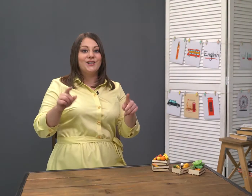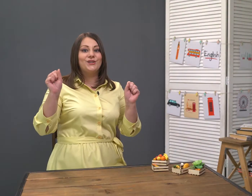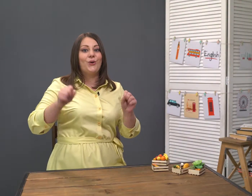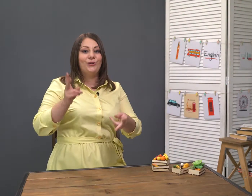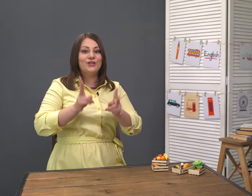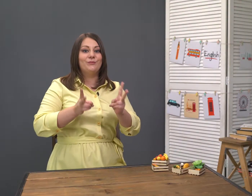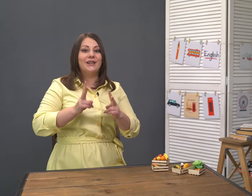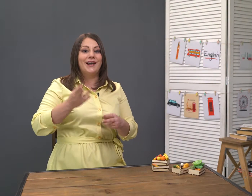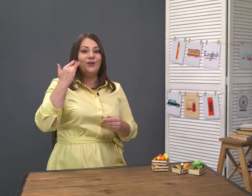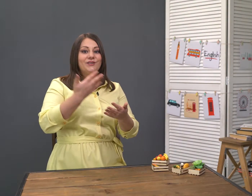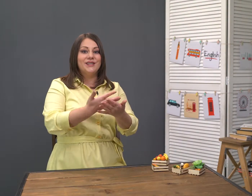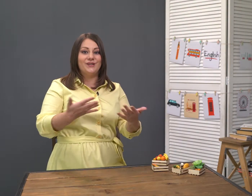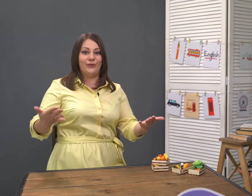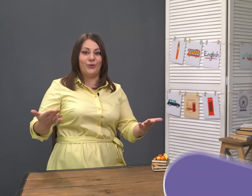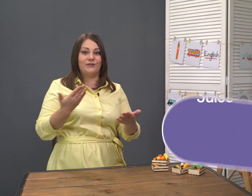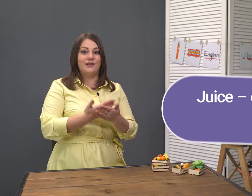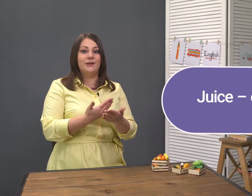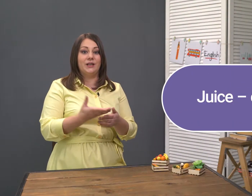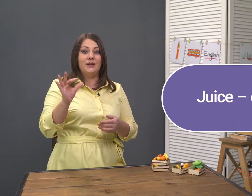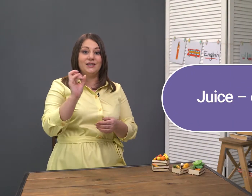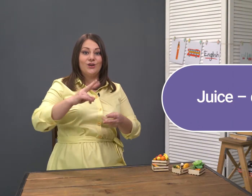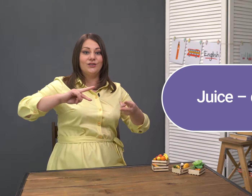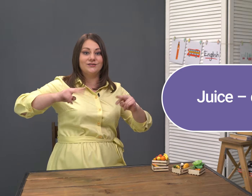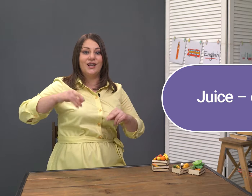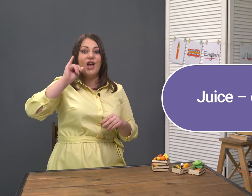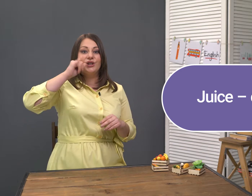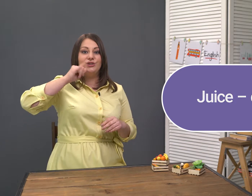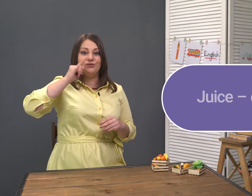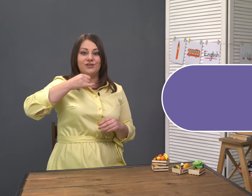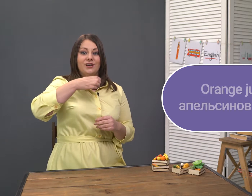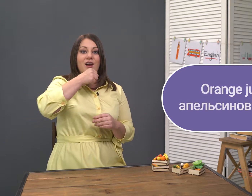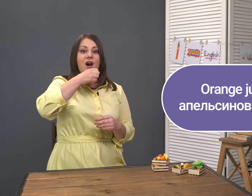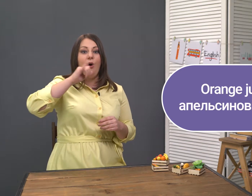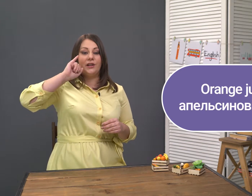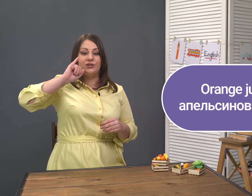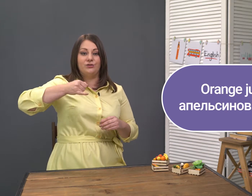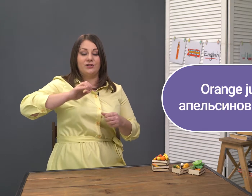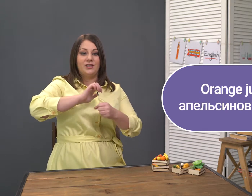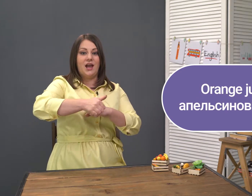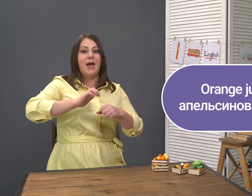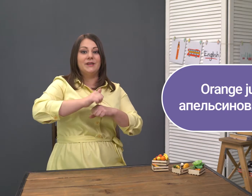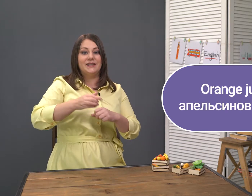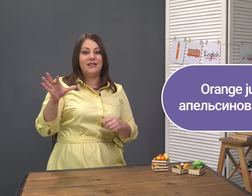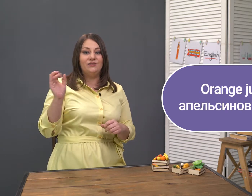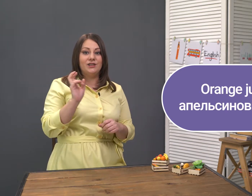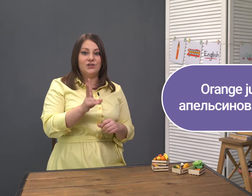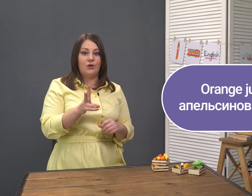Что можно приготовить из фруктов? Например, сок. Juice. Orange juice. Апельсиновый сок.